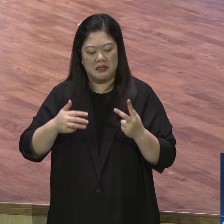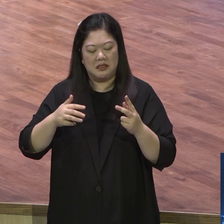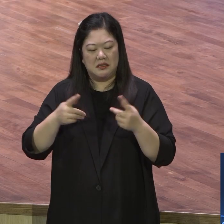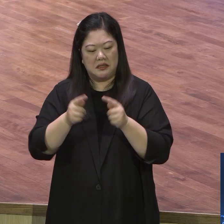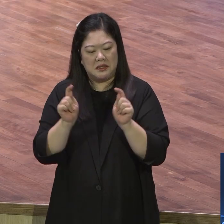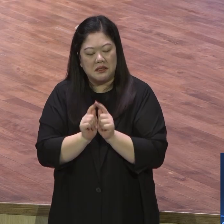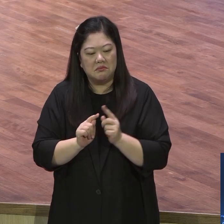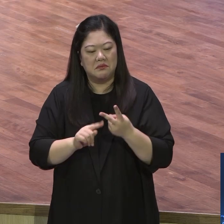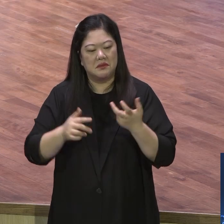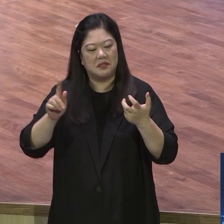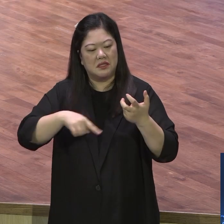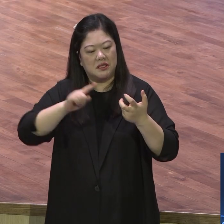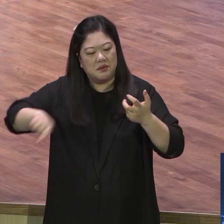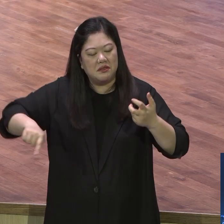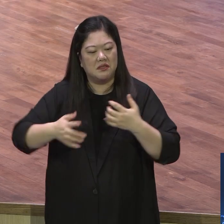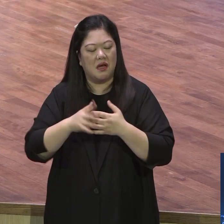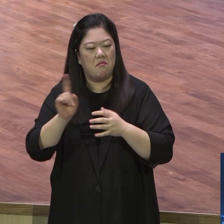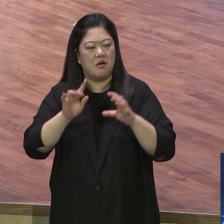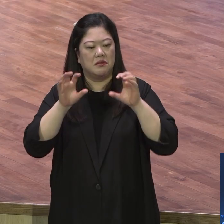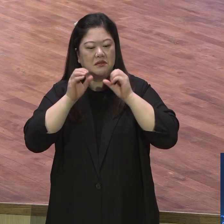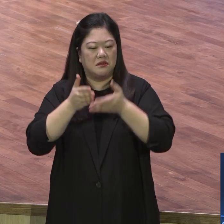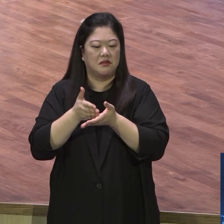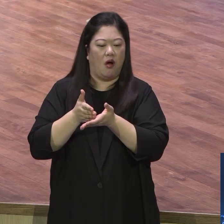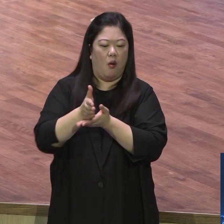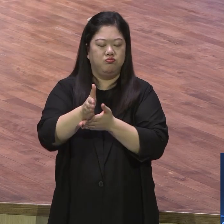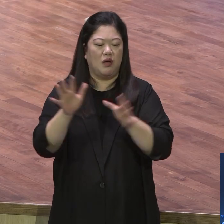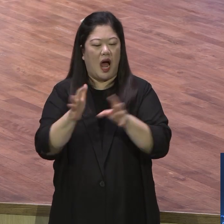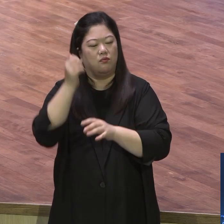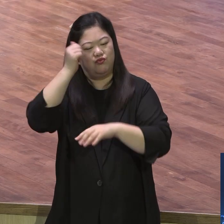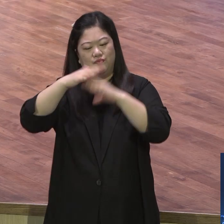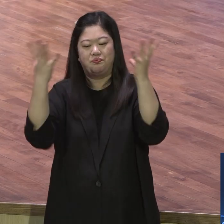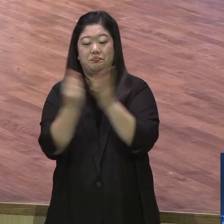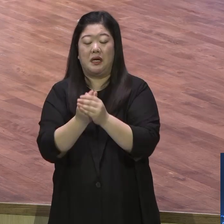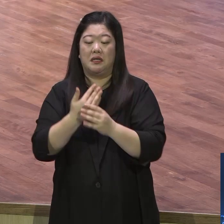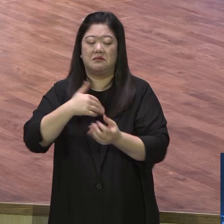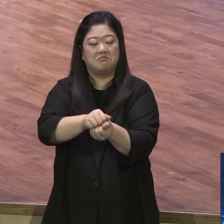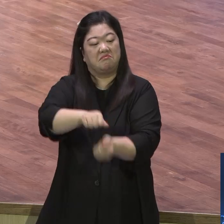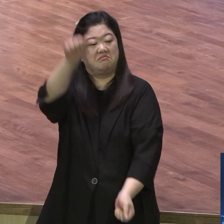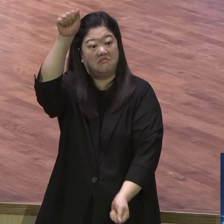다르구나 확실히 전도 제자구나 현장 전도 제자